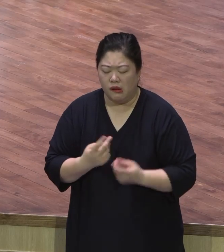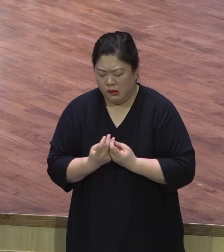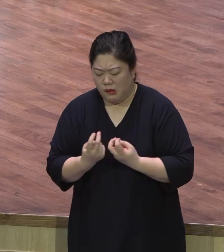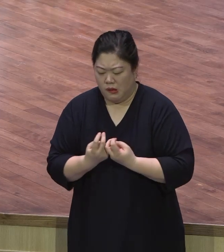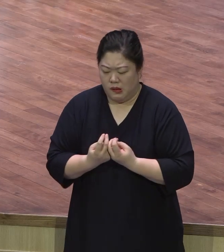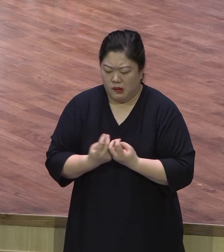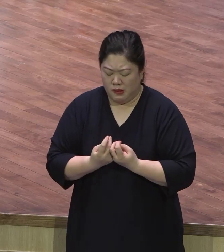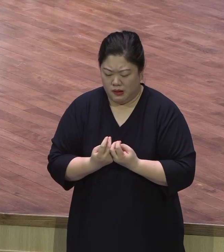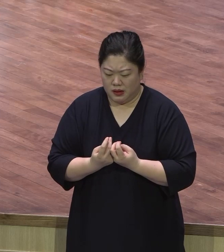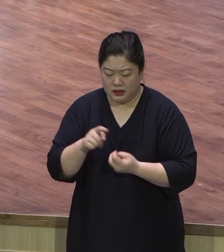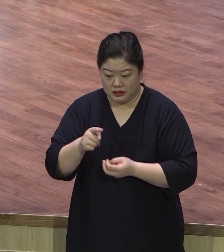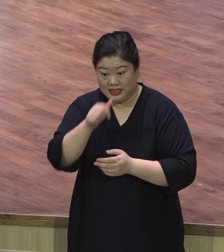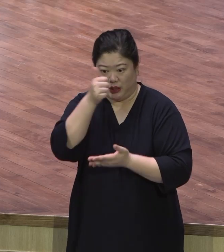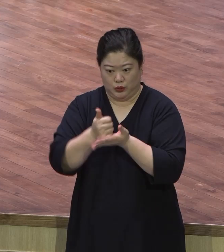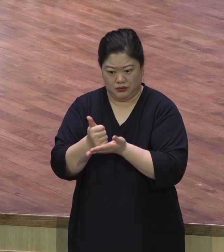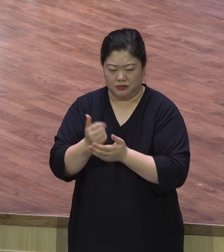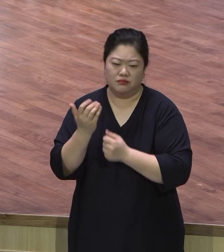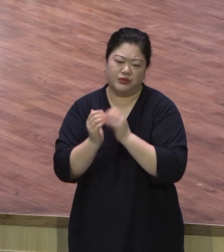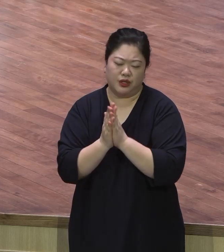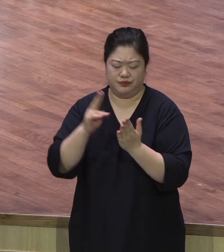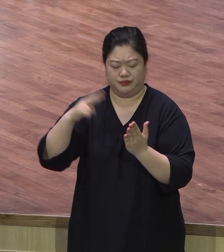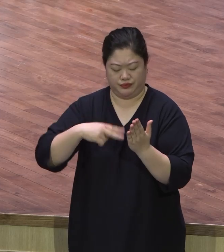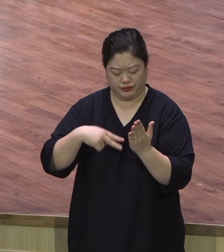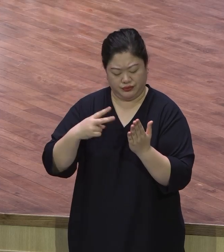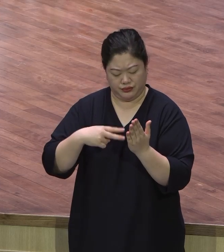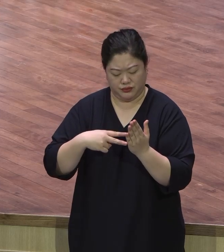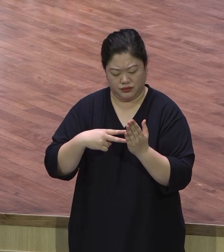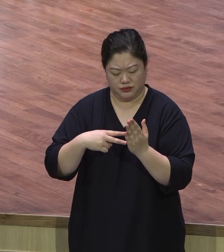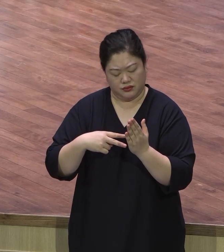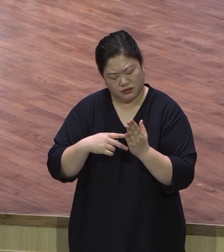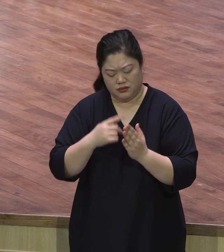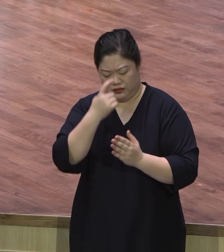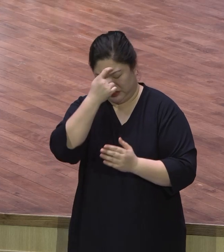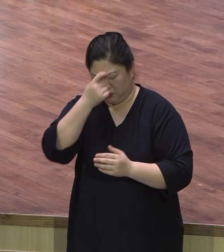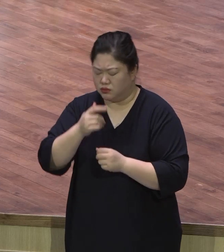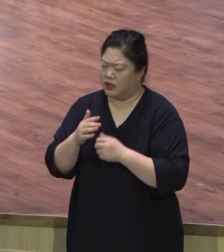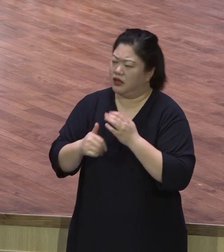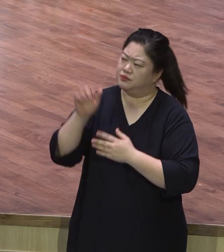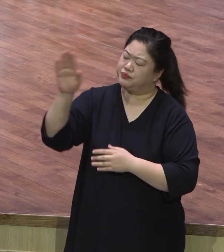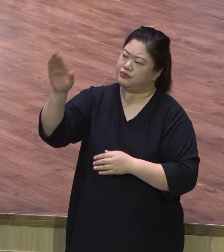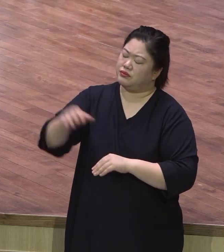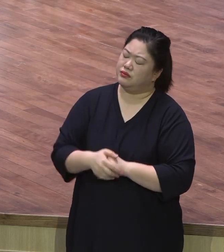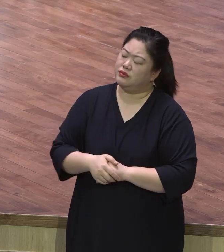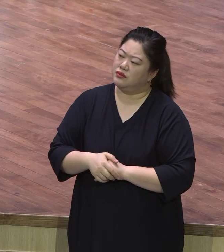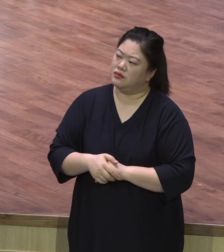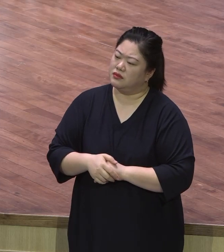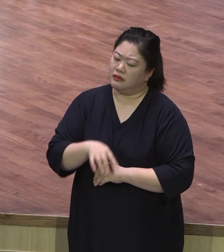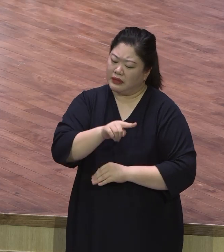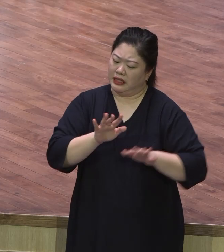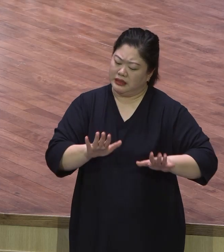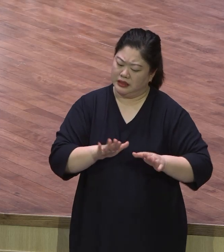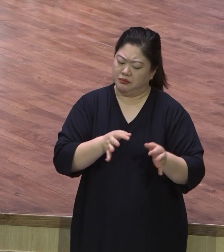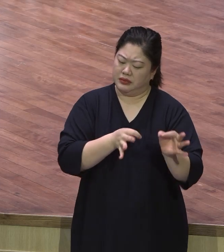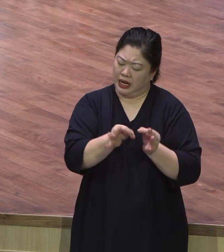묵상하다가 이런 생각이 들었어요 그래 내가 하나님께 마땅히 드려야 될 이